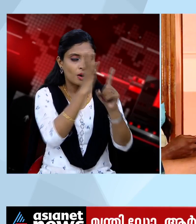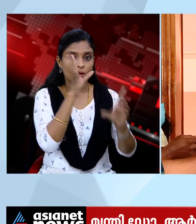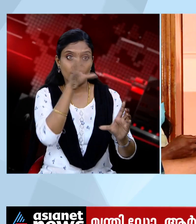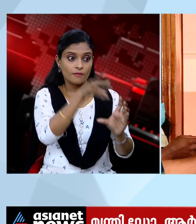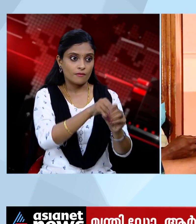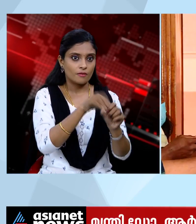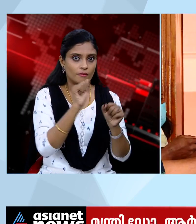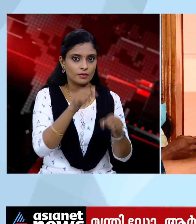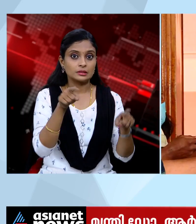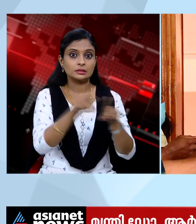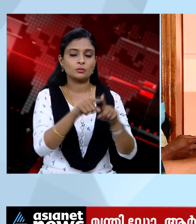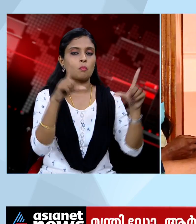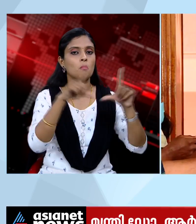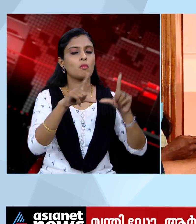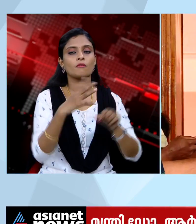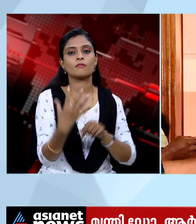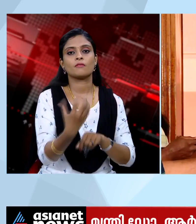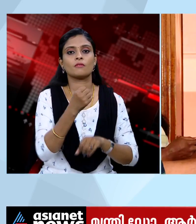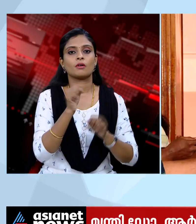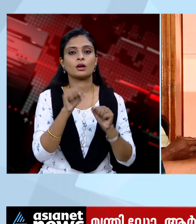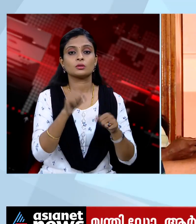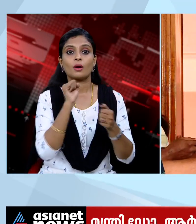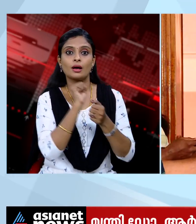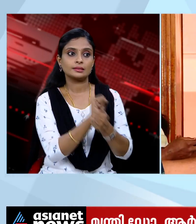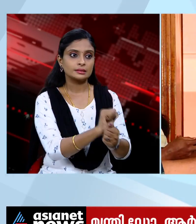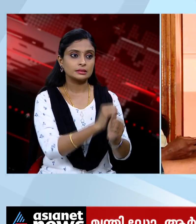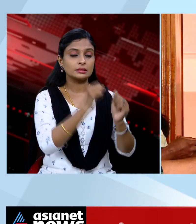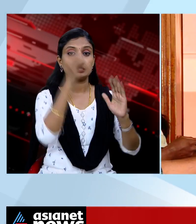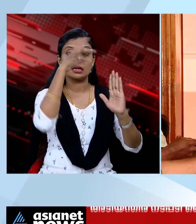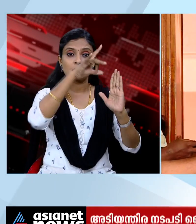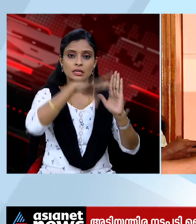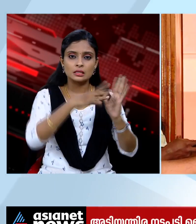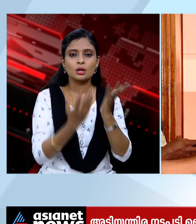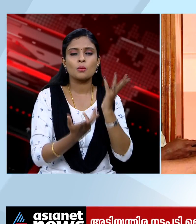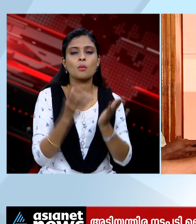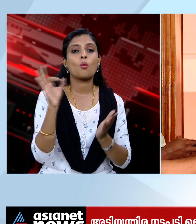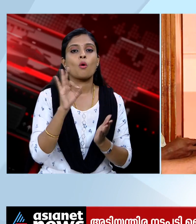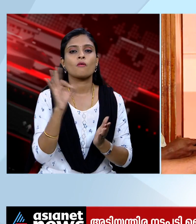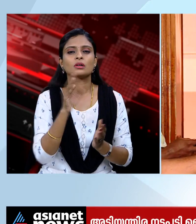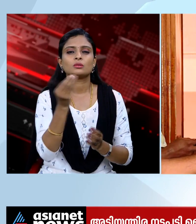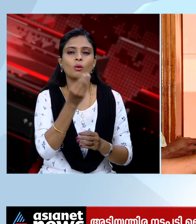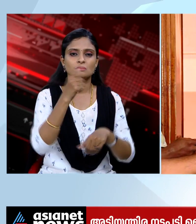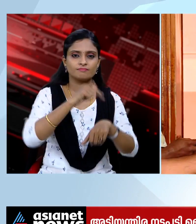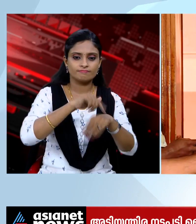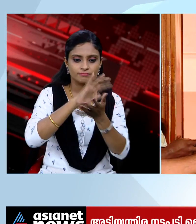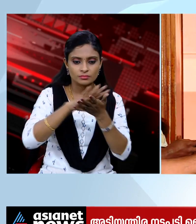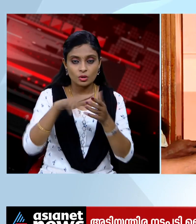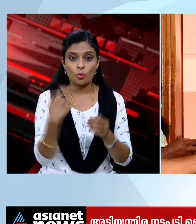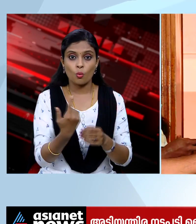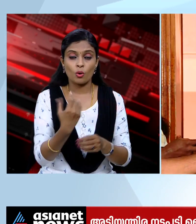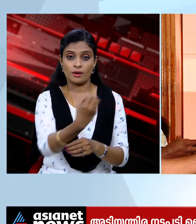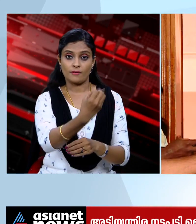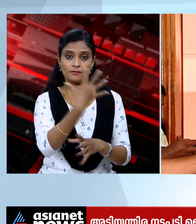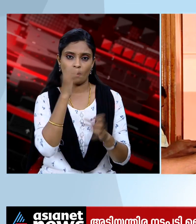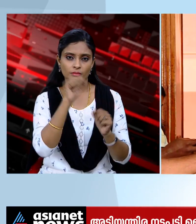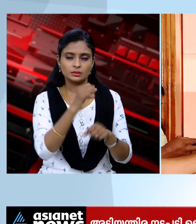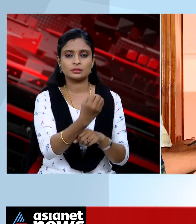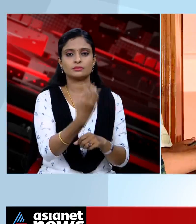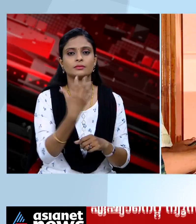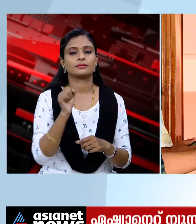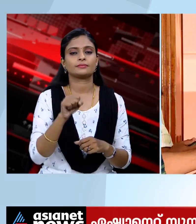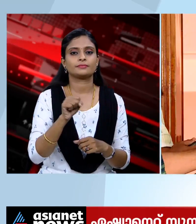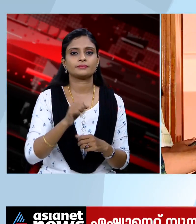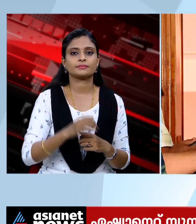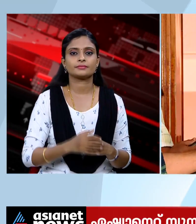ബന്ധപ്പെടുത്താൻ സാധിച്ചിട്ടുണ്ട്. അത്തരത്തിലുള്ള ആളുകളുടെ അറസ്റ്റ് വിവരങ്ങൾ ഒരുപക്ഷെ ഔദ്യോഗികമായി പ്രഖ്യാപിക്കാൻ അല്പസമയം കൂടെ കഴിഞ്ഞാൽ ഒരുപക്ഷെ ഉണ്ടായേക്കാം എന്ന സൂചനയാണ് ഈ